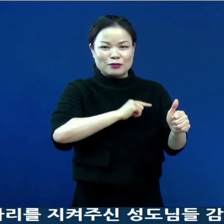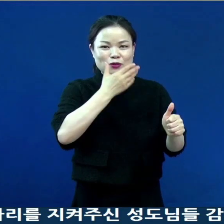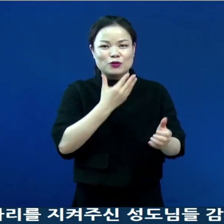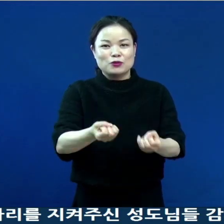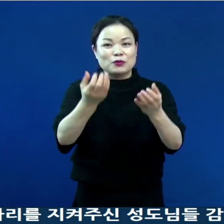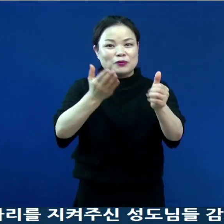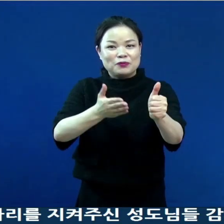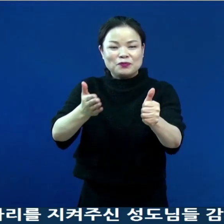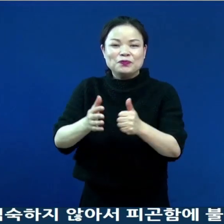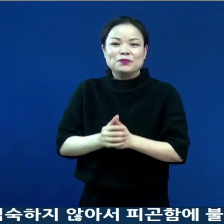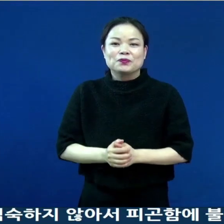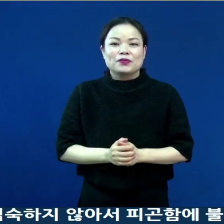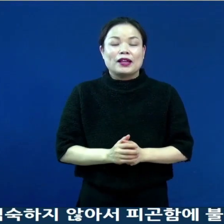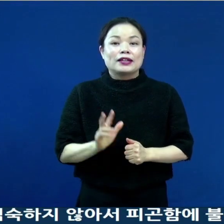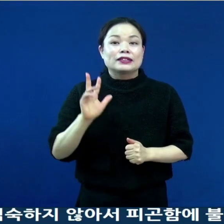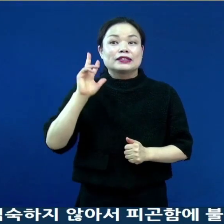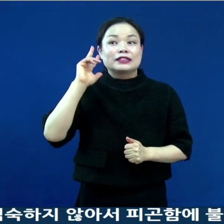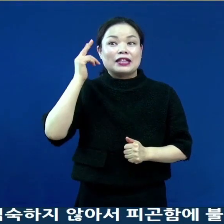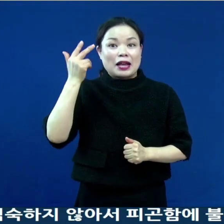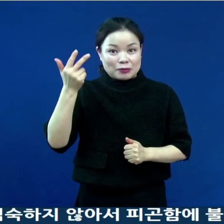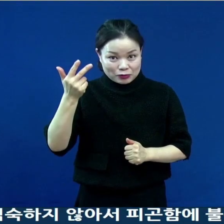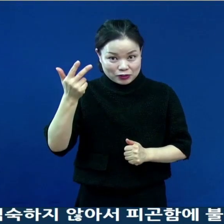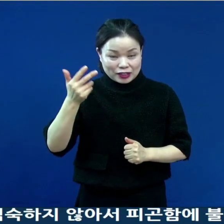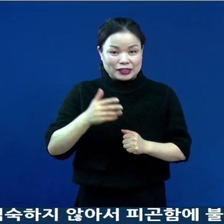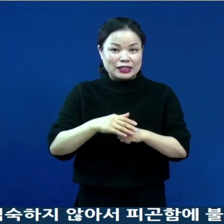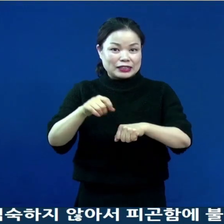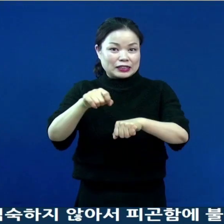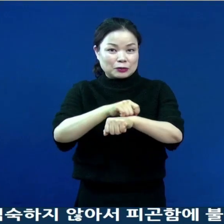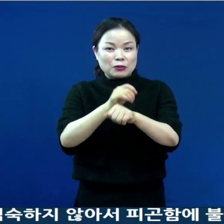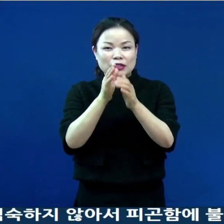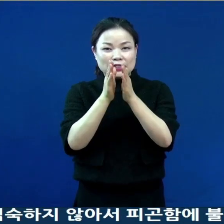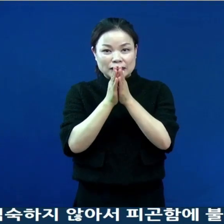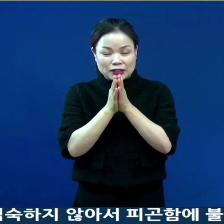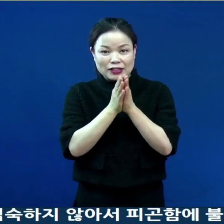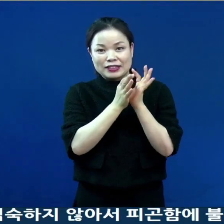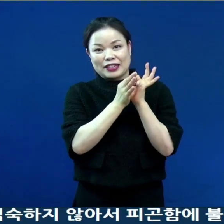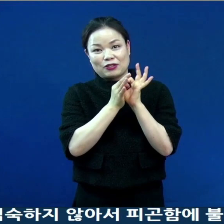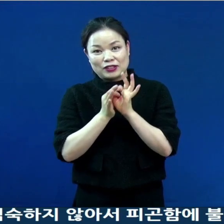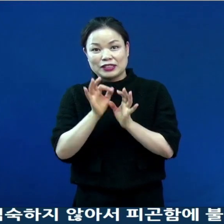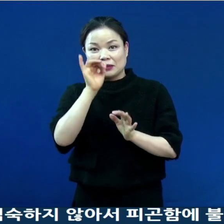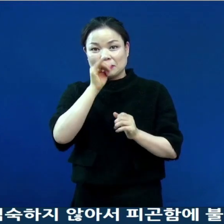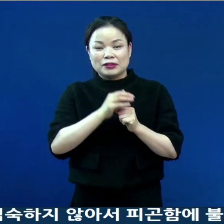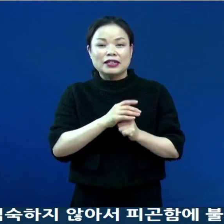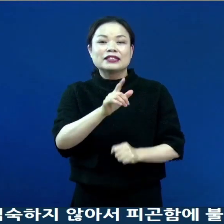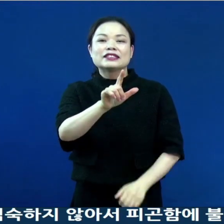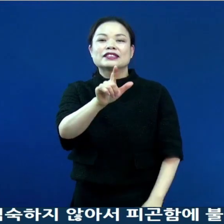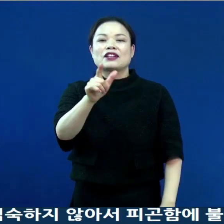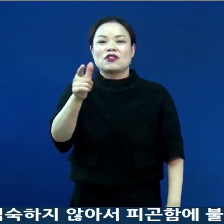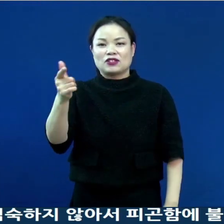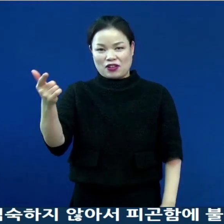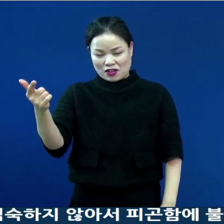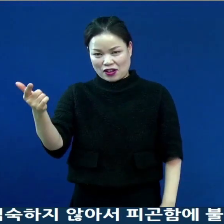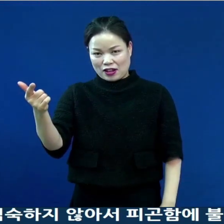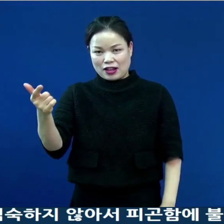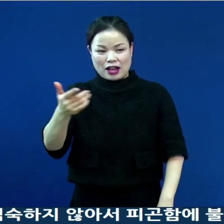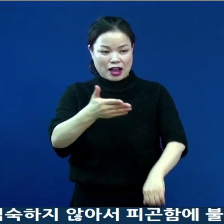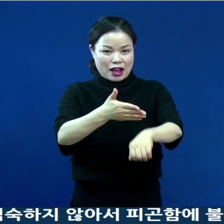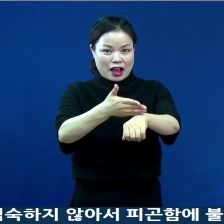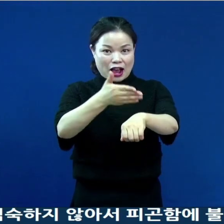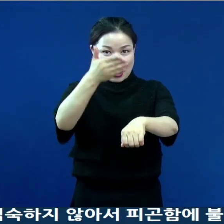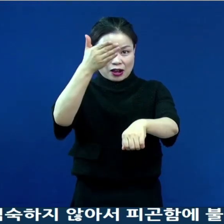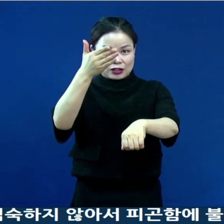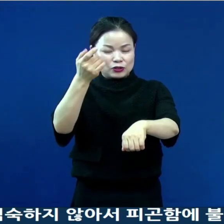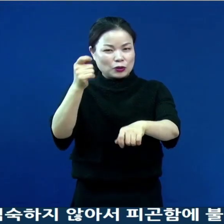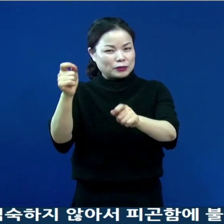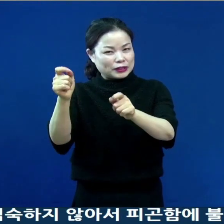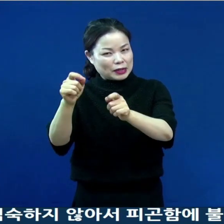축원합니다. 다음 주에도 특별 기도는 계속됩니다. 저녁으로 옮겨서 저녁 9시에 좀